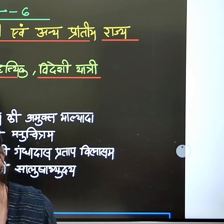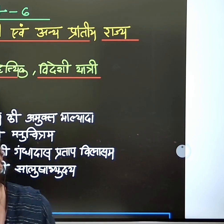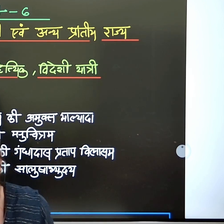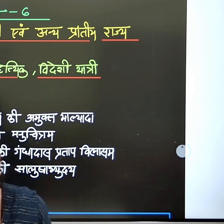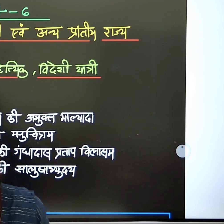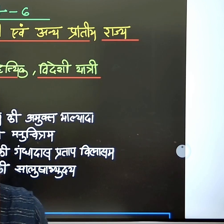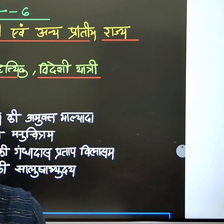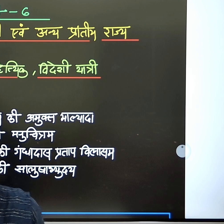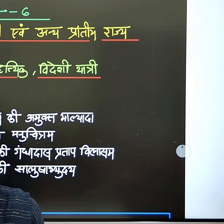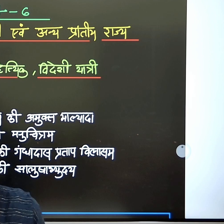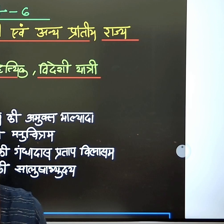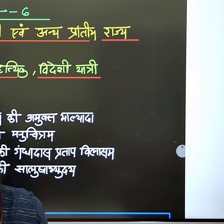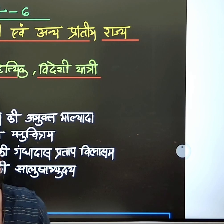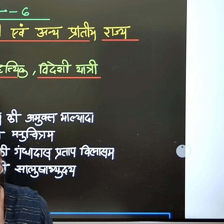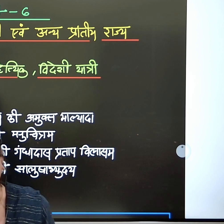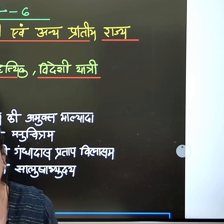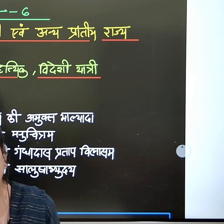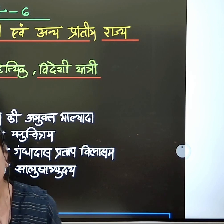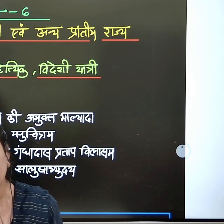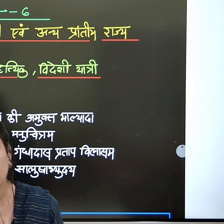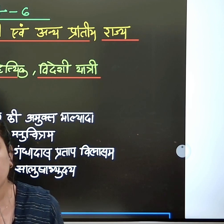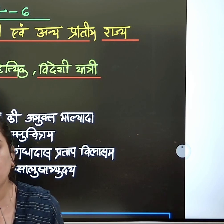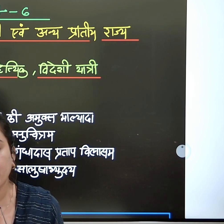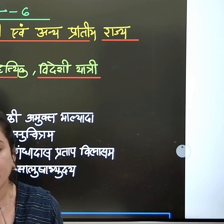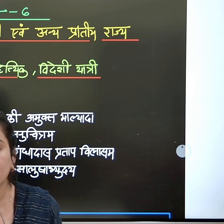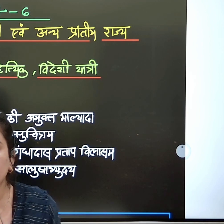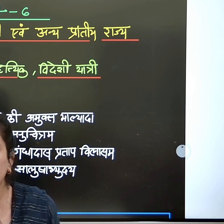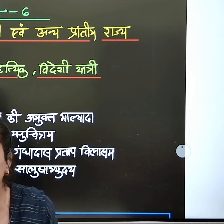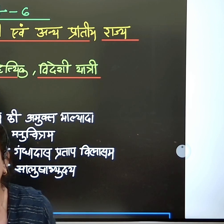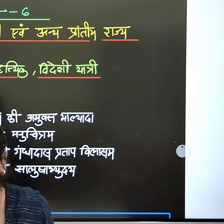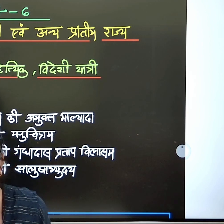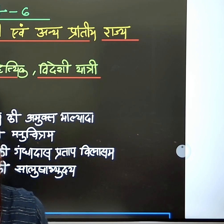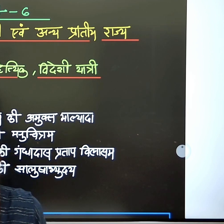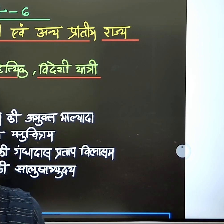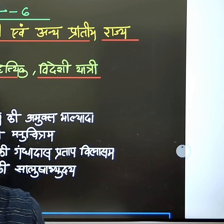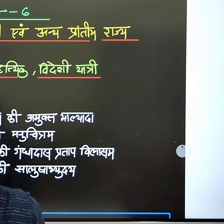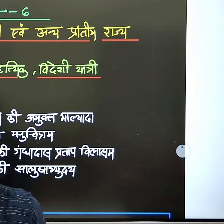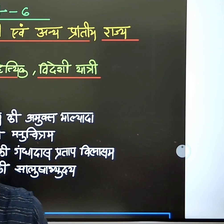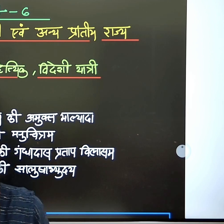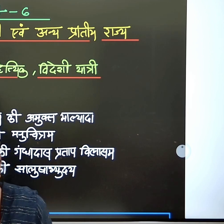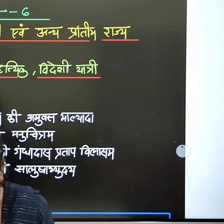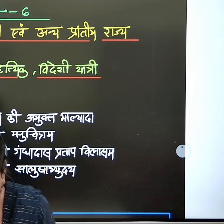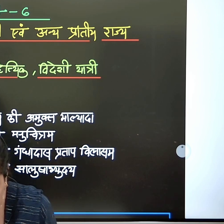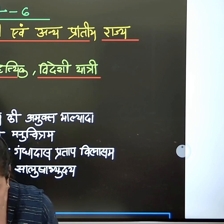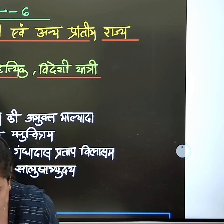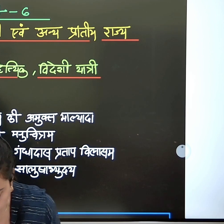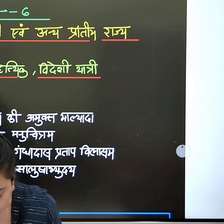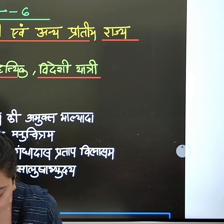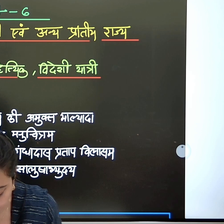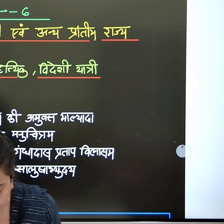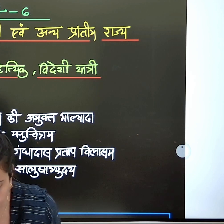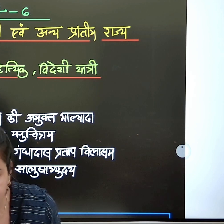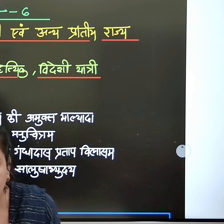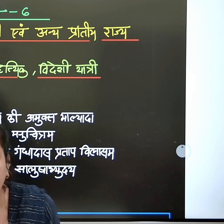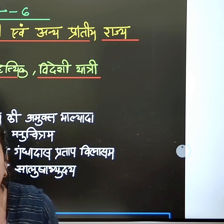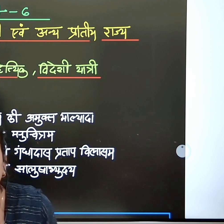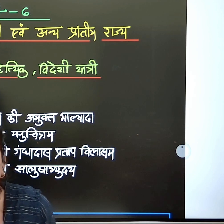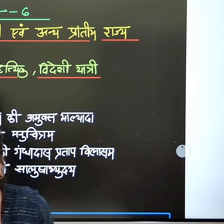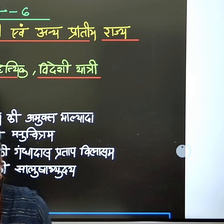है। इसके बाद जब ये वहाँ पर आए थे तो एक गुरु से मिले, ठीक है, उन गुरु का नाम है